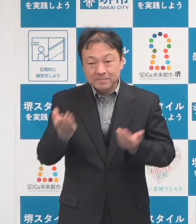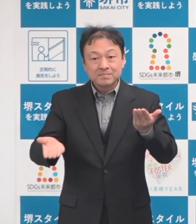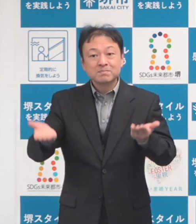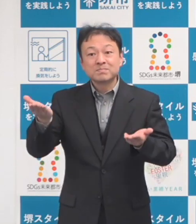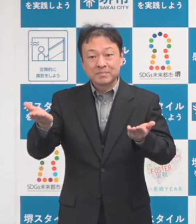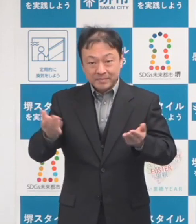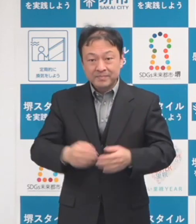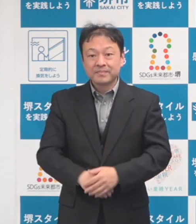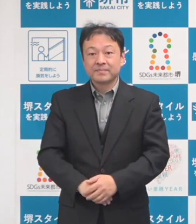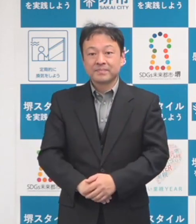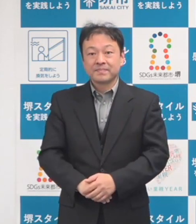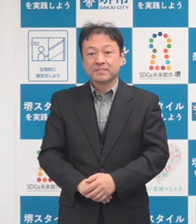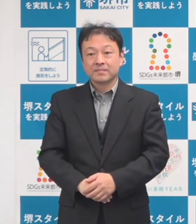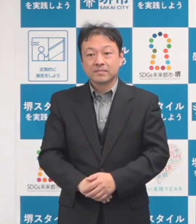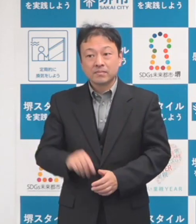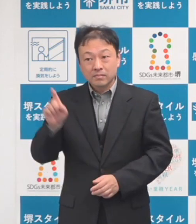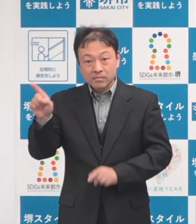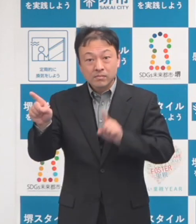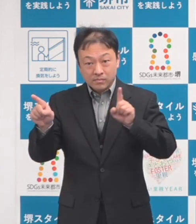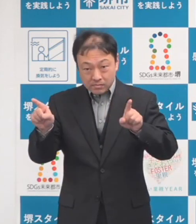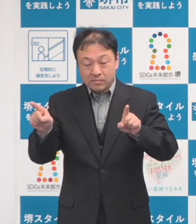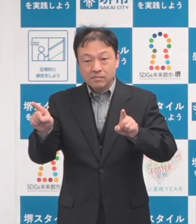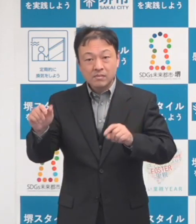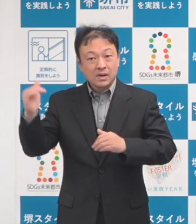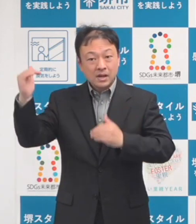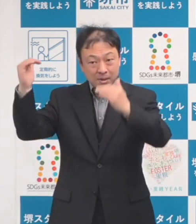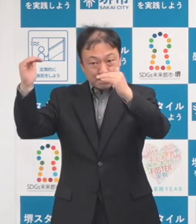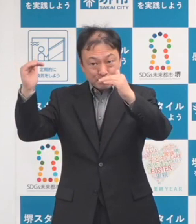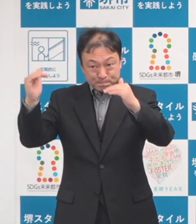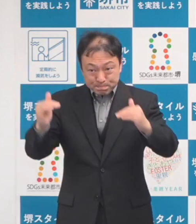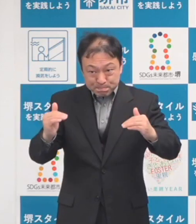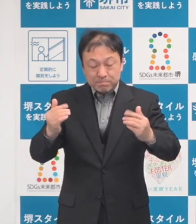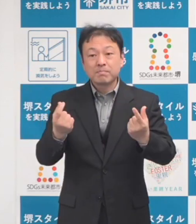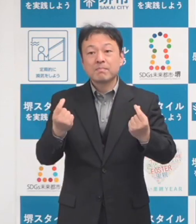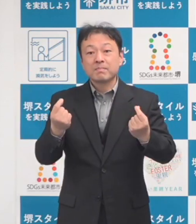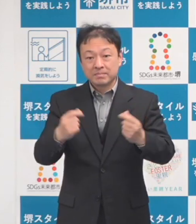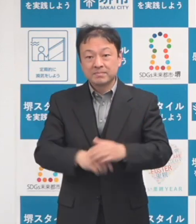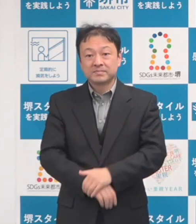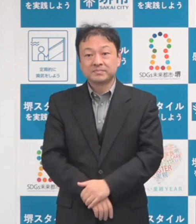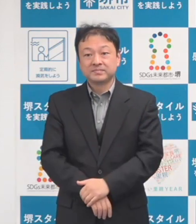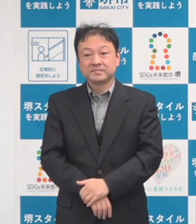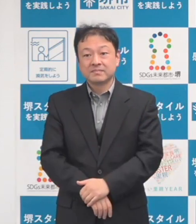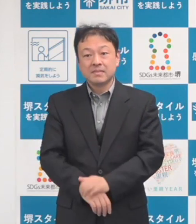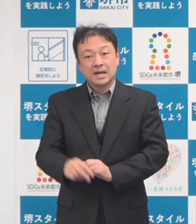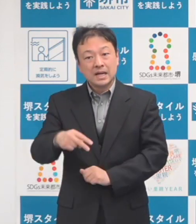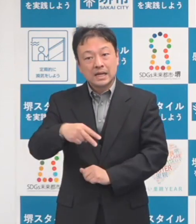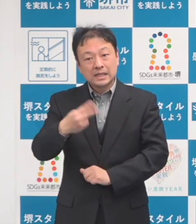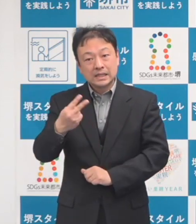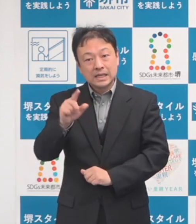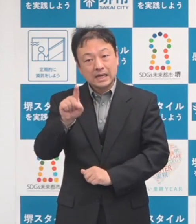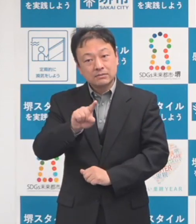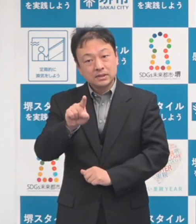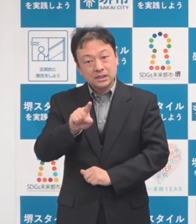行ったところ、どちらも傾向としては同じです。ぐぐっと200人台後半